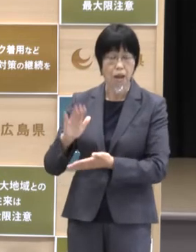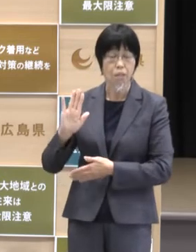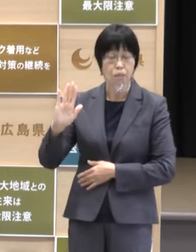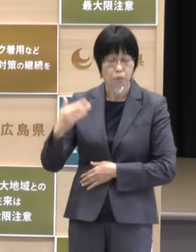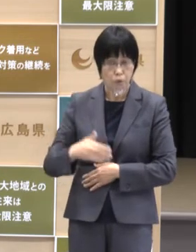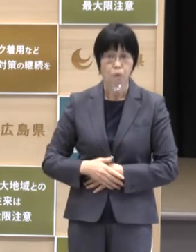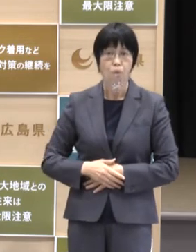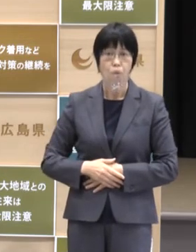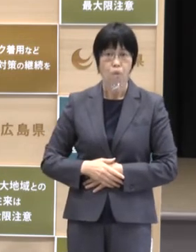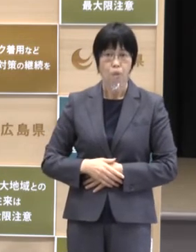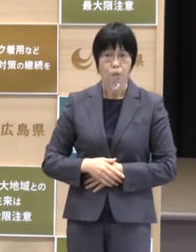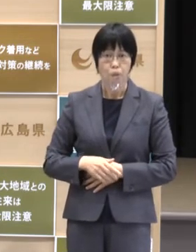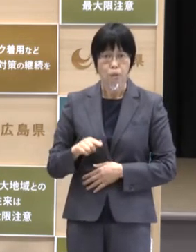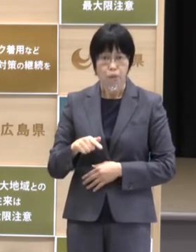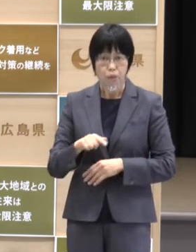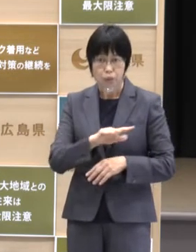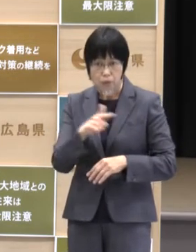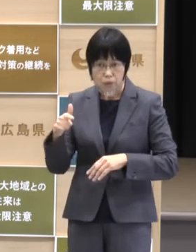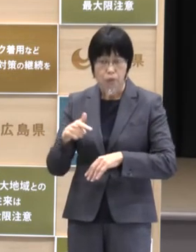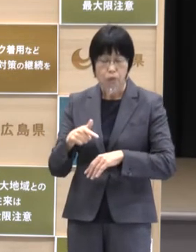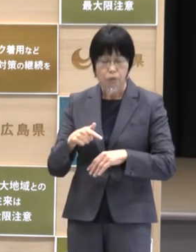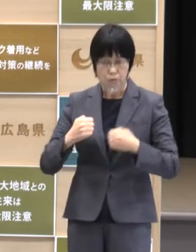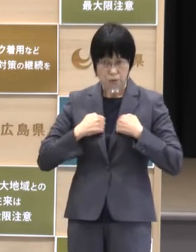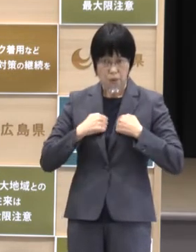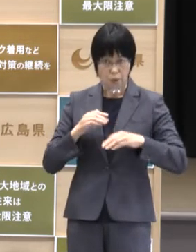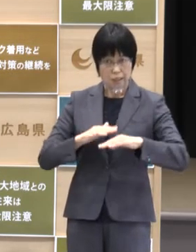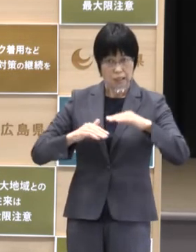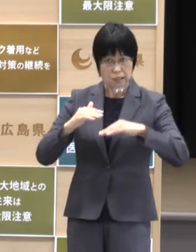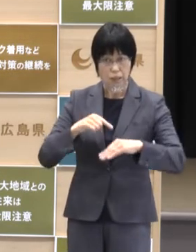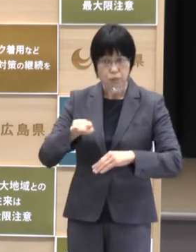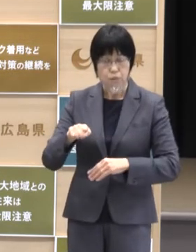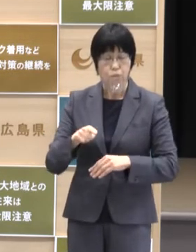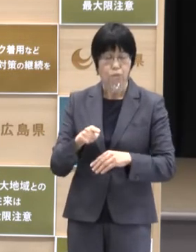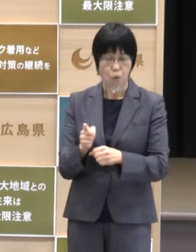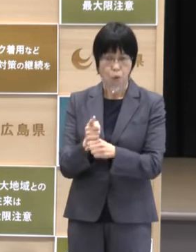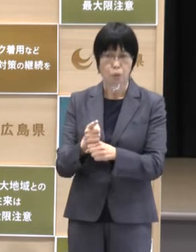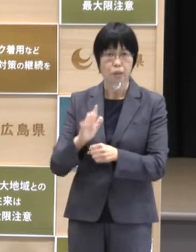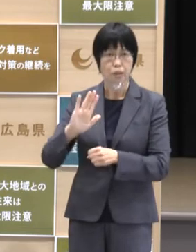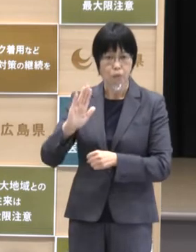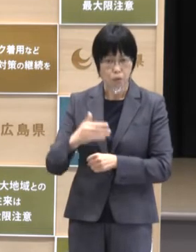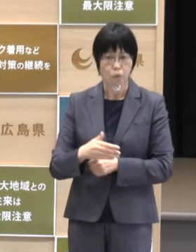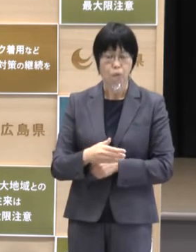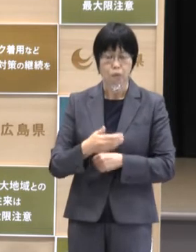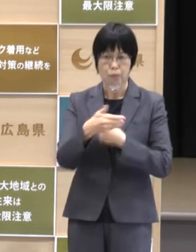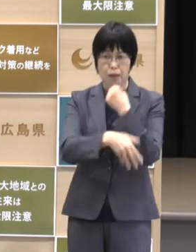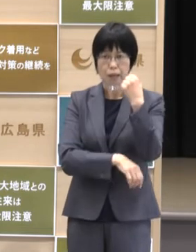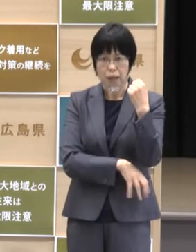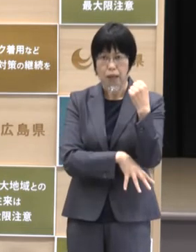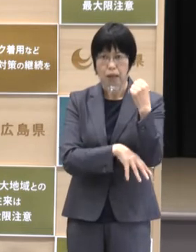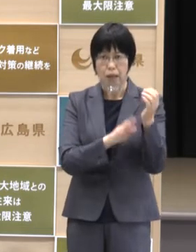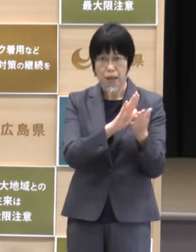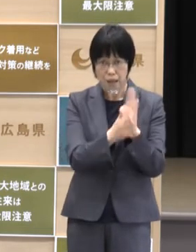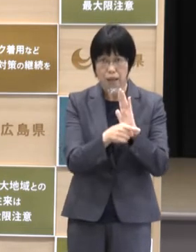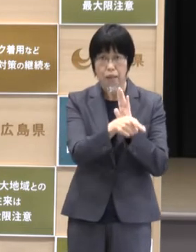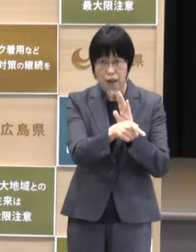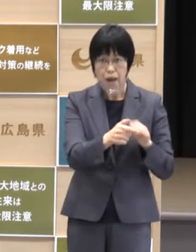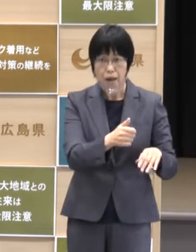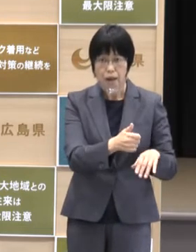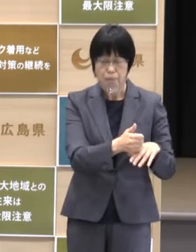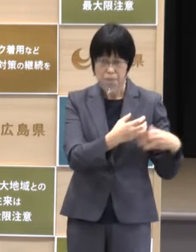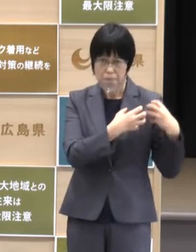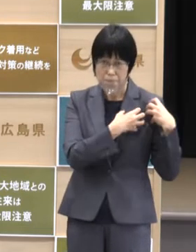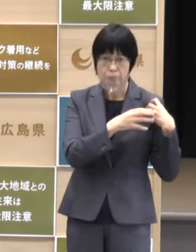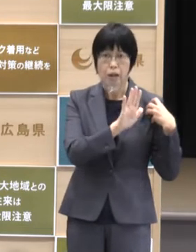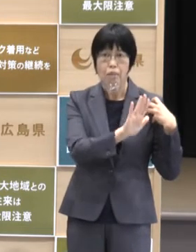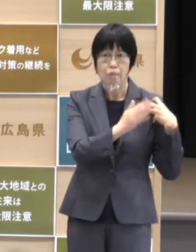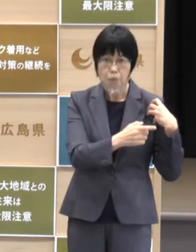って、訓練を重ねていくということですが、基本的に訓練は島根県の主催になるかと思うんですけれども、そのどうでしょうか、実効性を高め